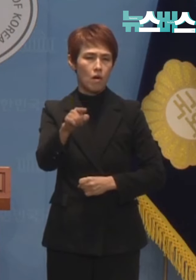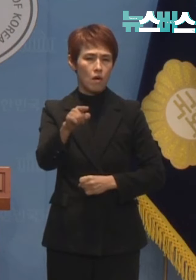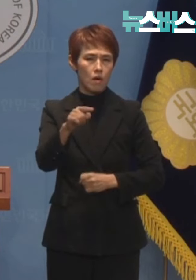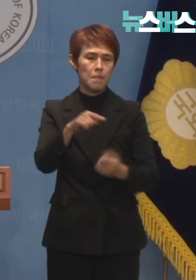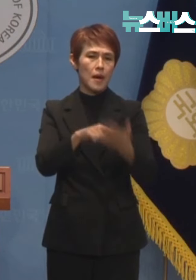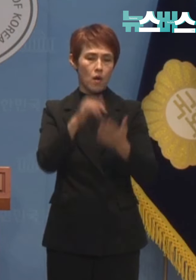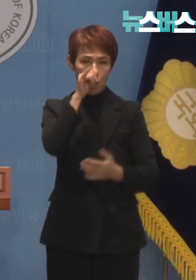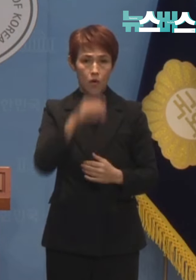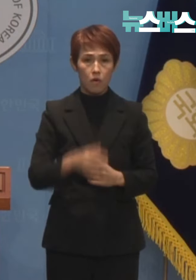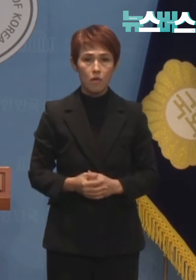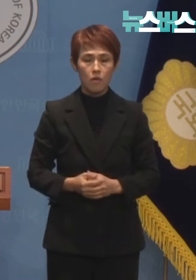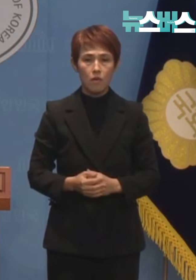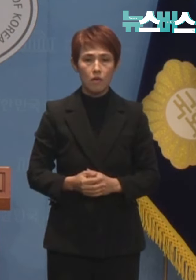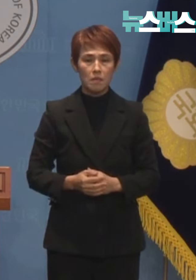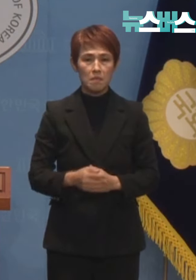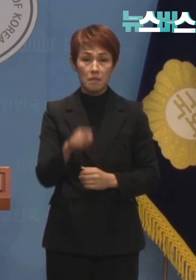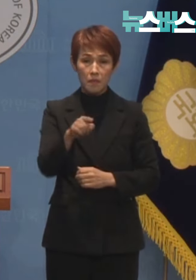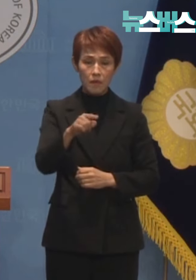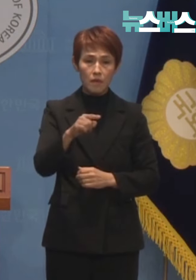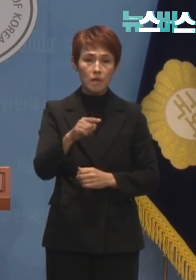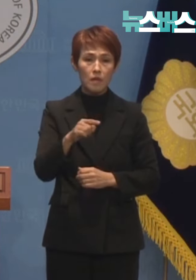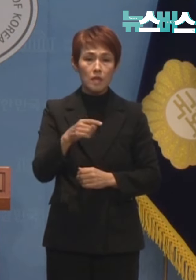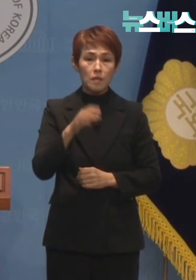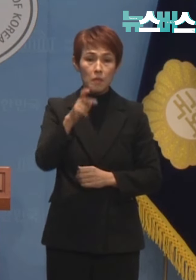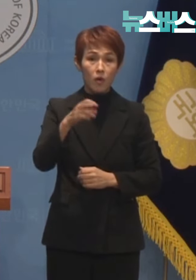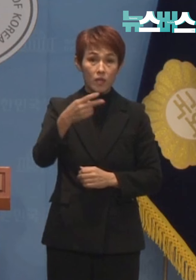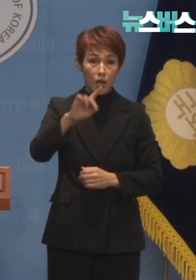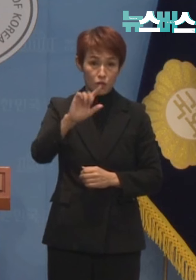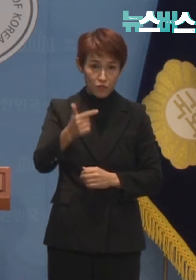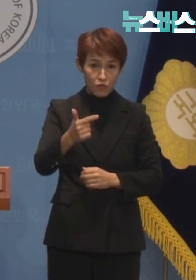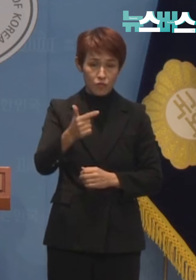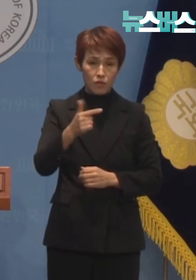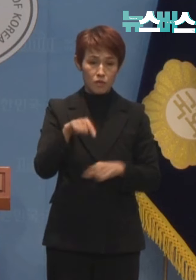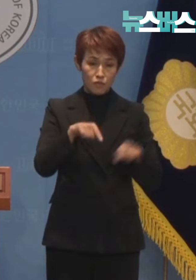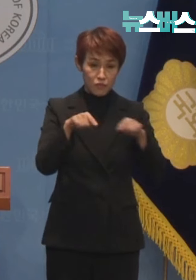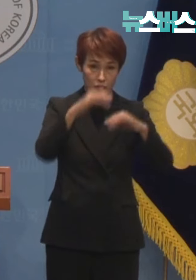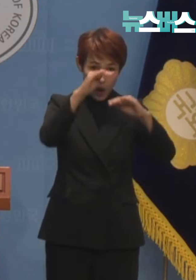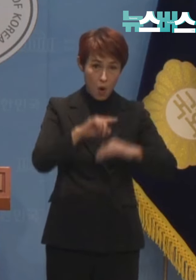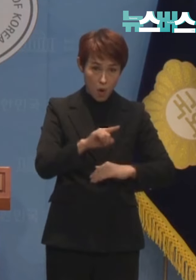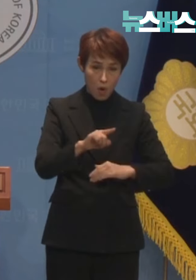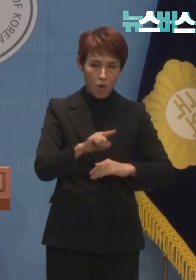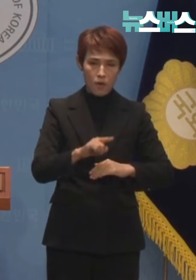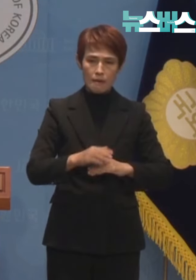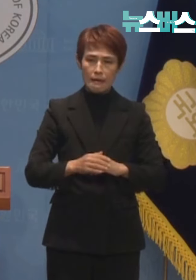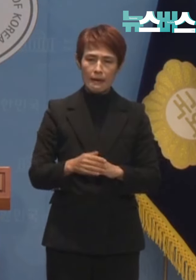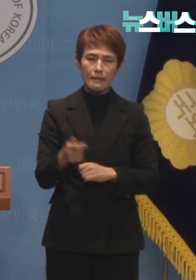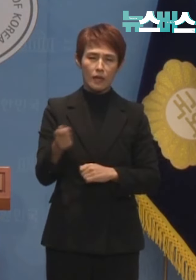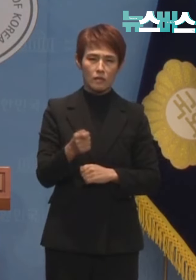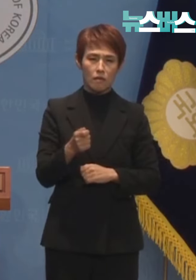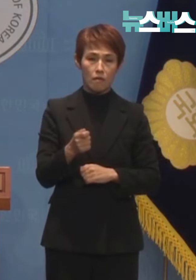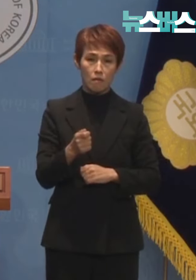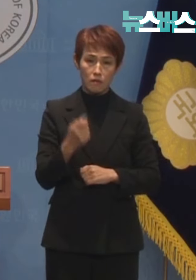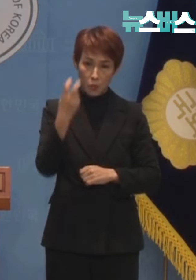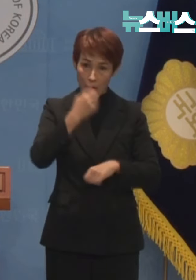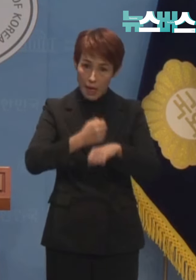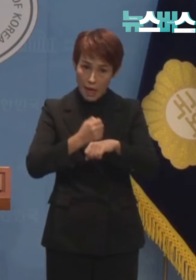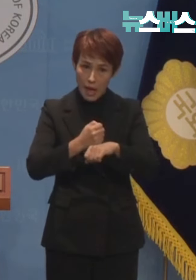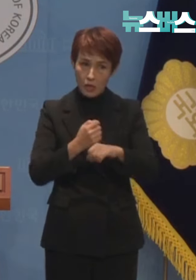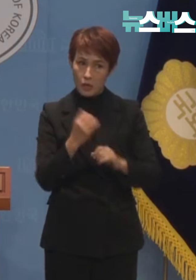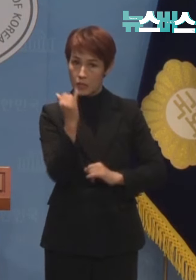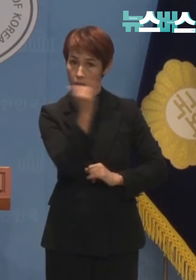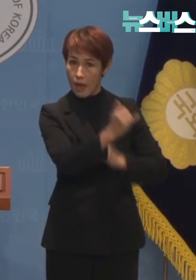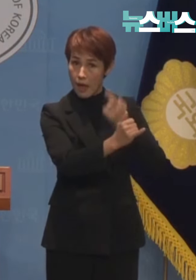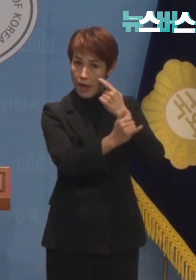따르면 땡겼어. 자, 그 다음에 진짜 돌아가는 날 우리도 조사하면 안 되나? 우리가 상대 지사한테